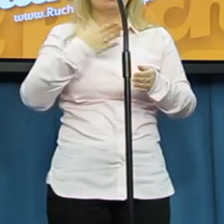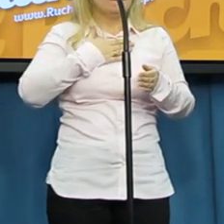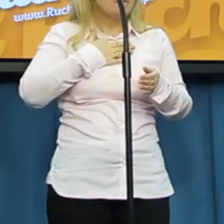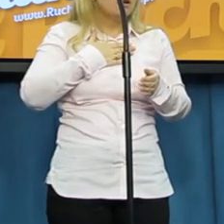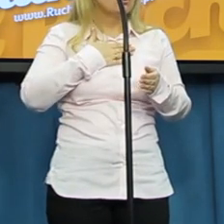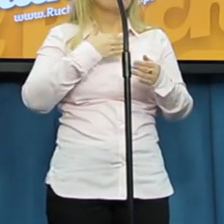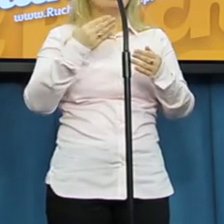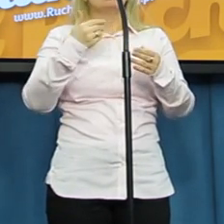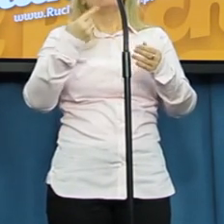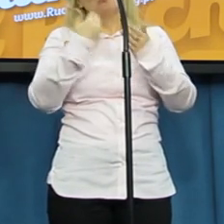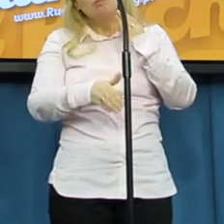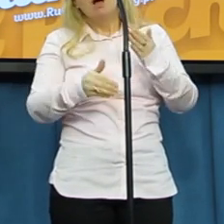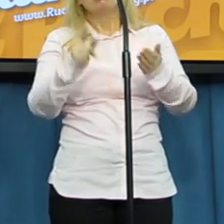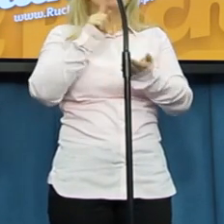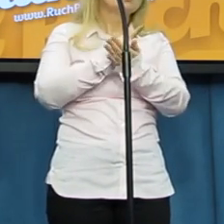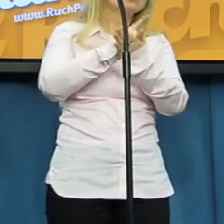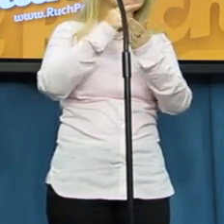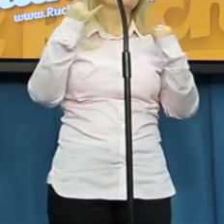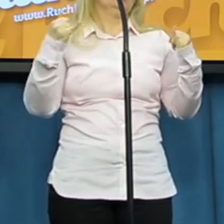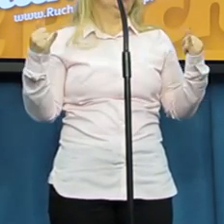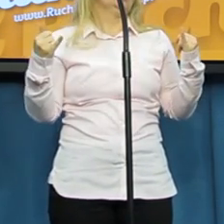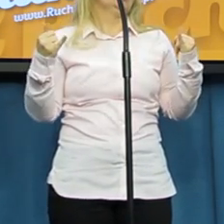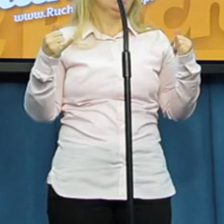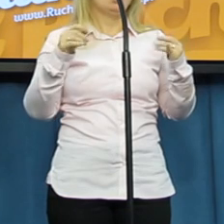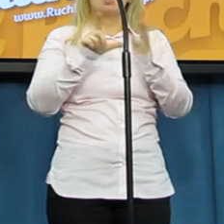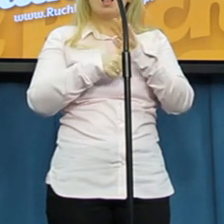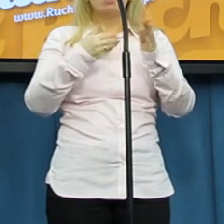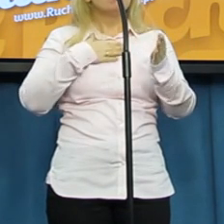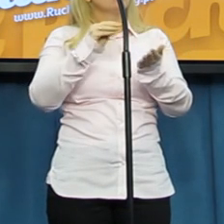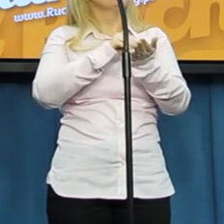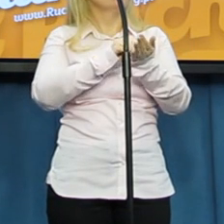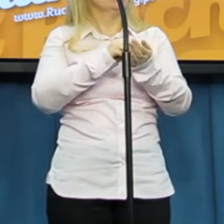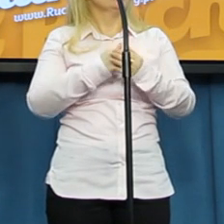i tego okresu, co było później. Mi się wydaje, że są dzisiaj lepszymi partnerami niż wtedy.